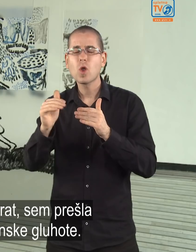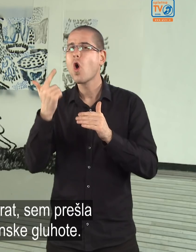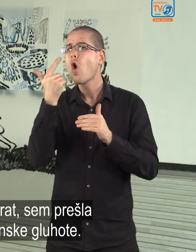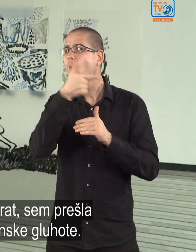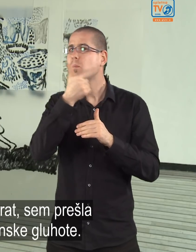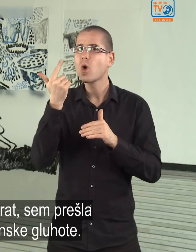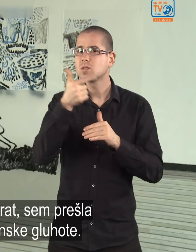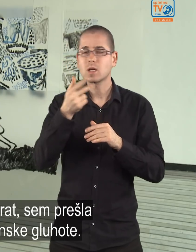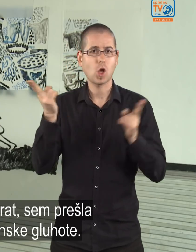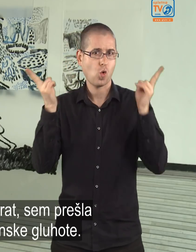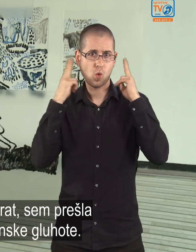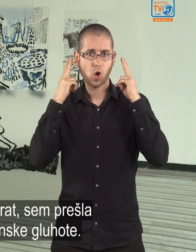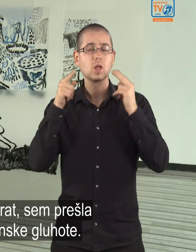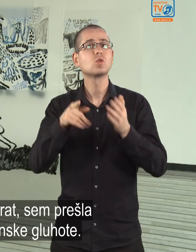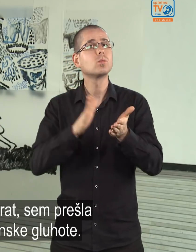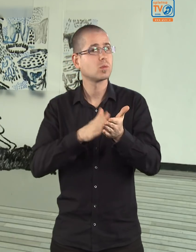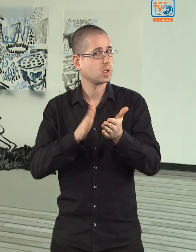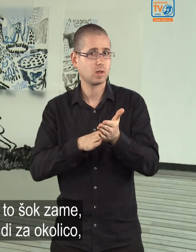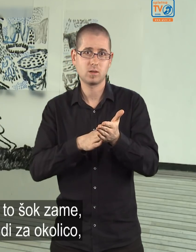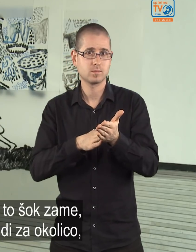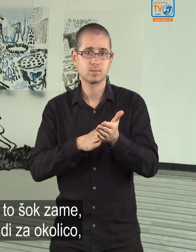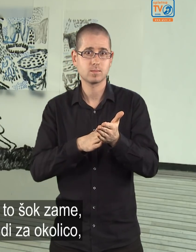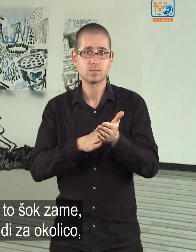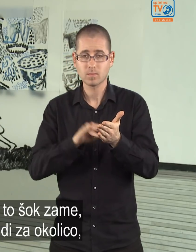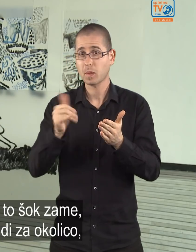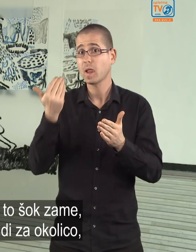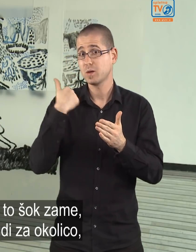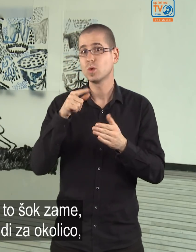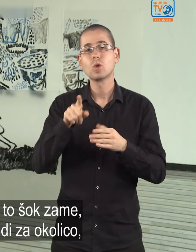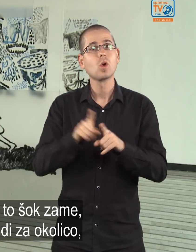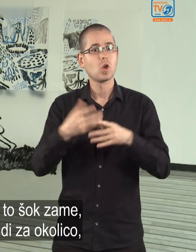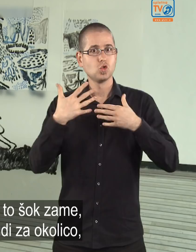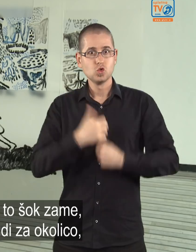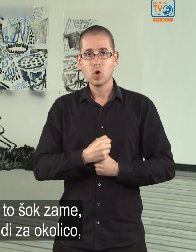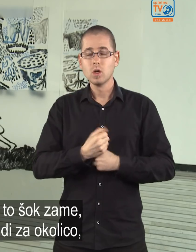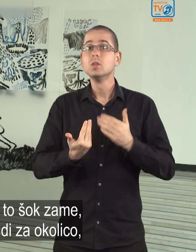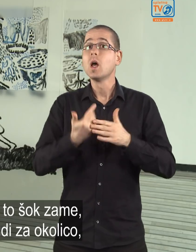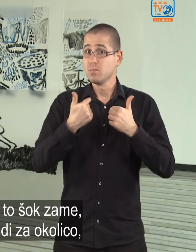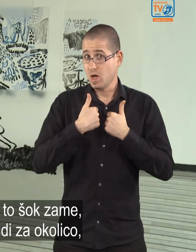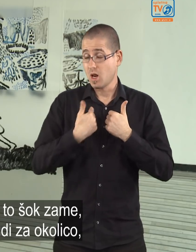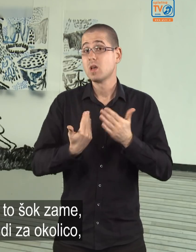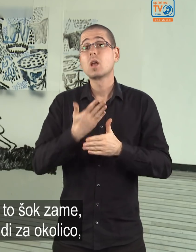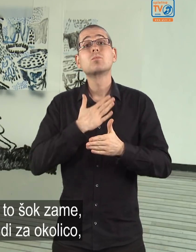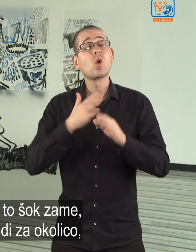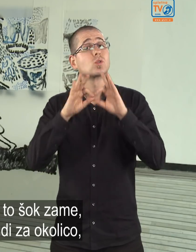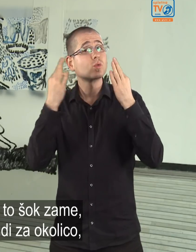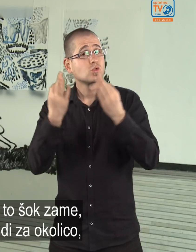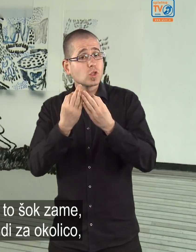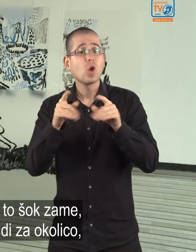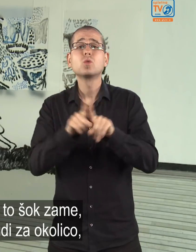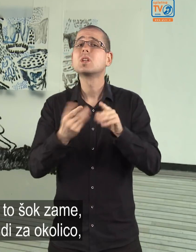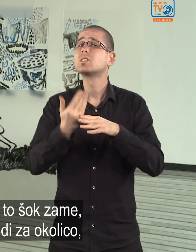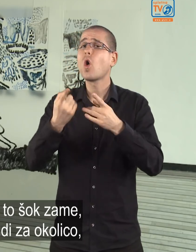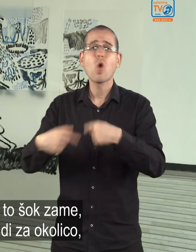popolno obojestranske gluhote, kar pomeni, da je bil to tako šok in za mene, za